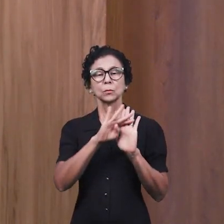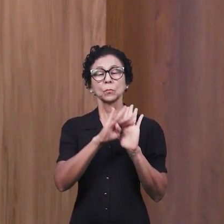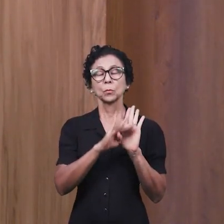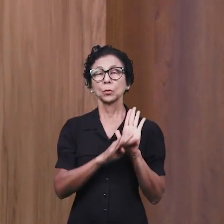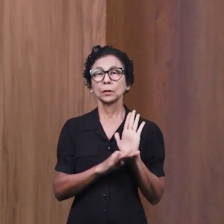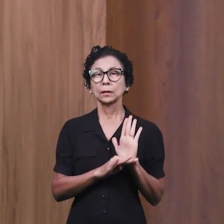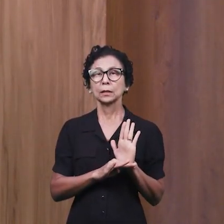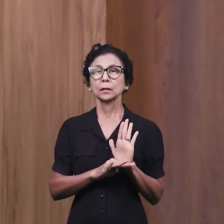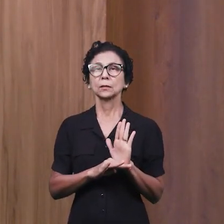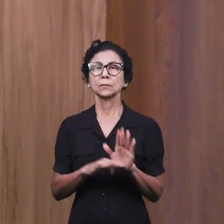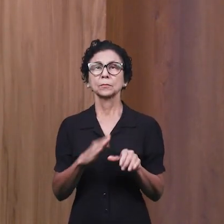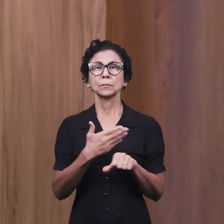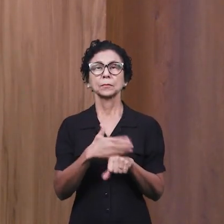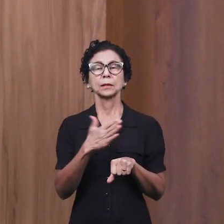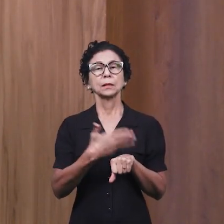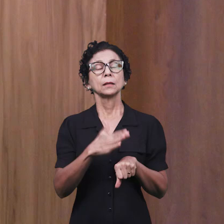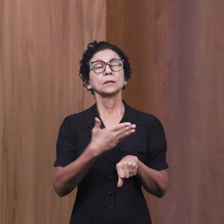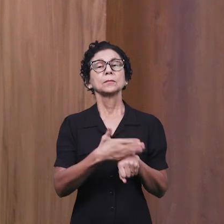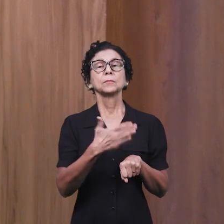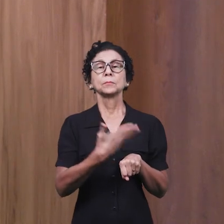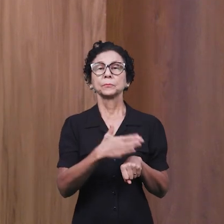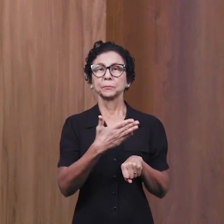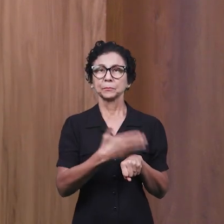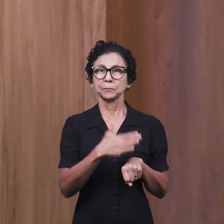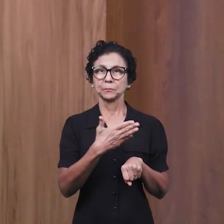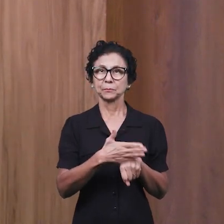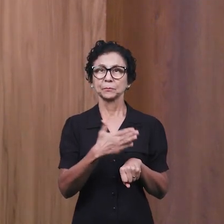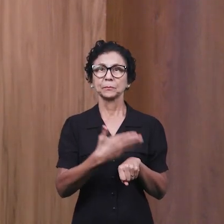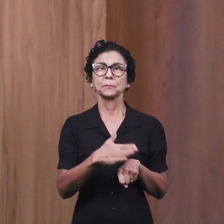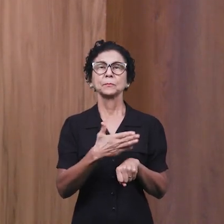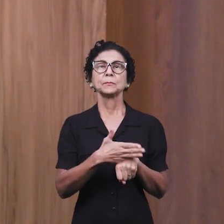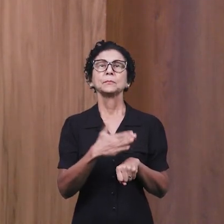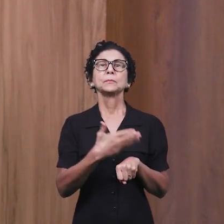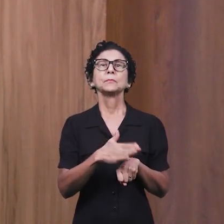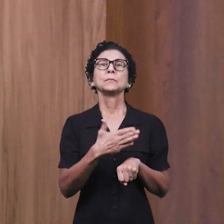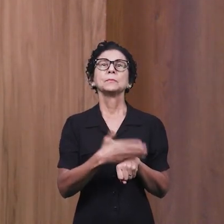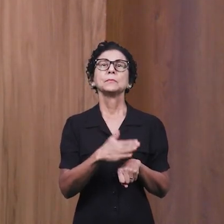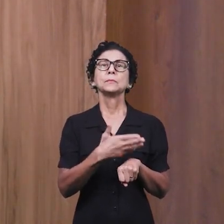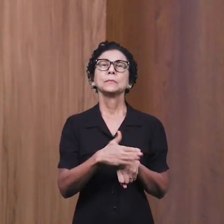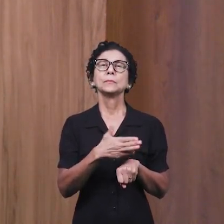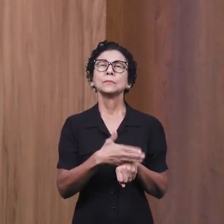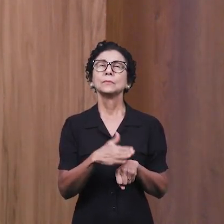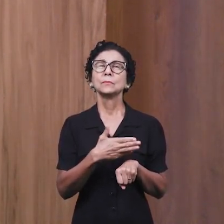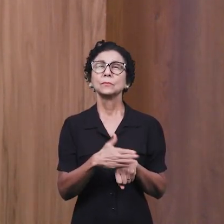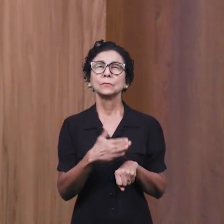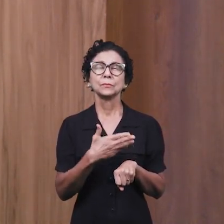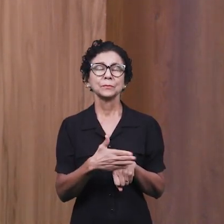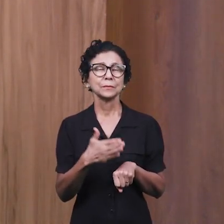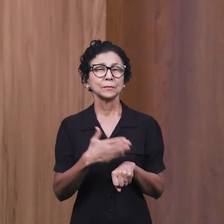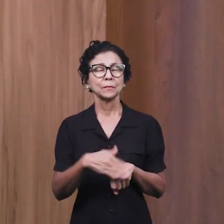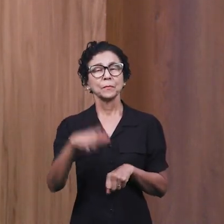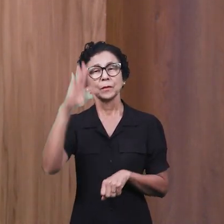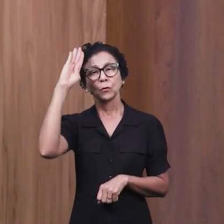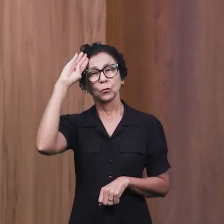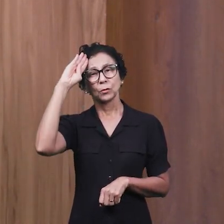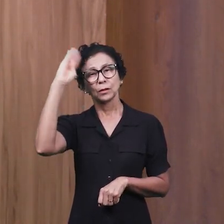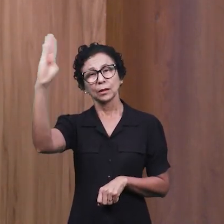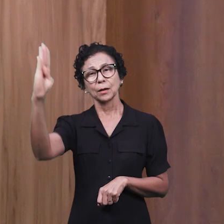vá praticando, olha, o sinal de prática. Esse é o sinal de praticar, é